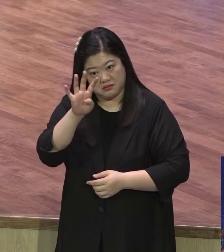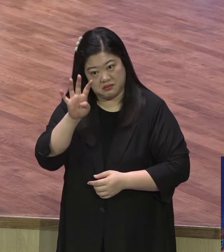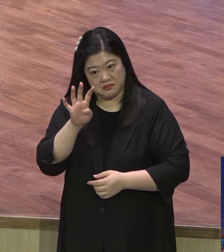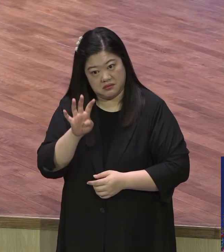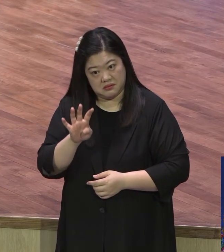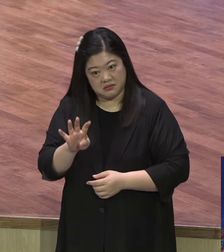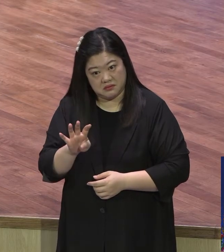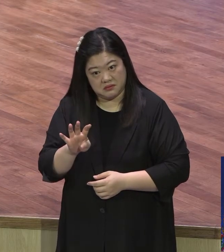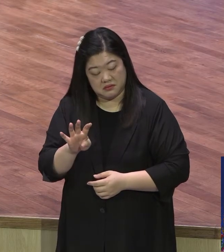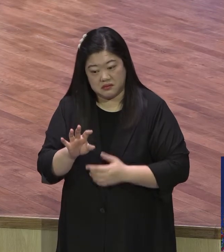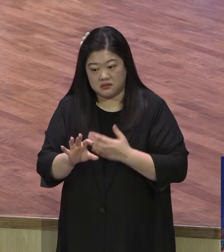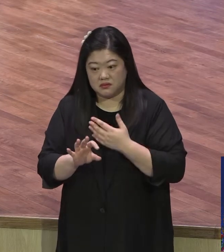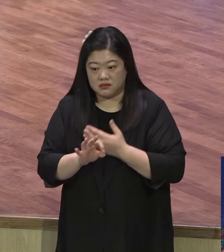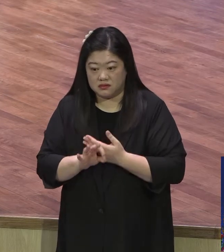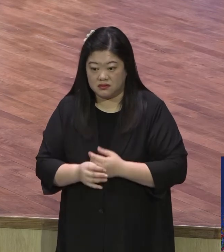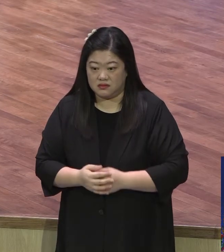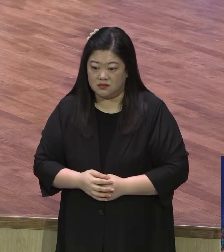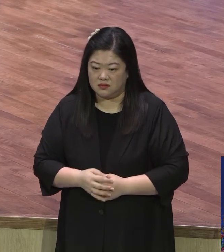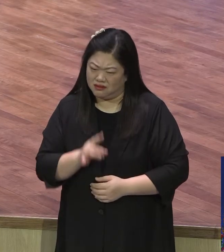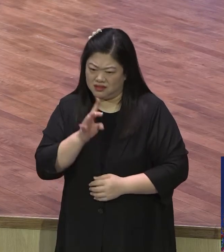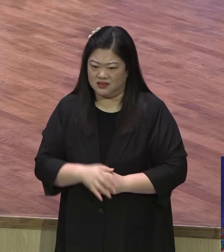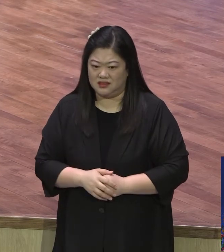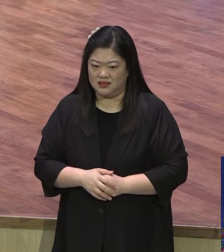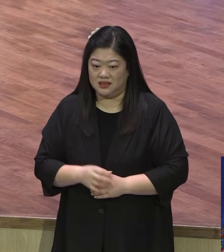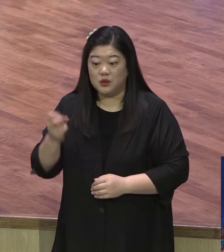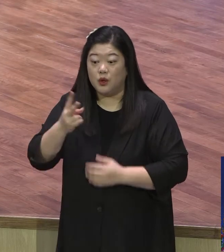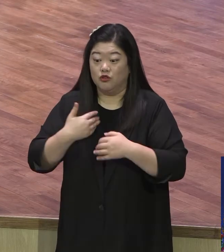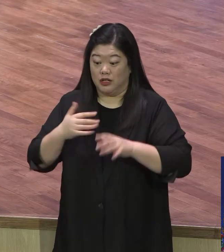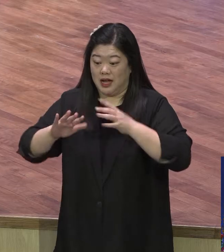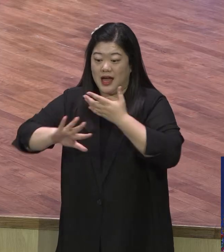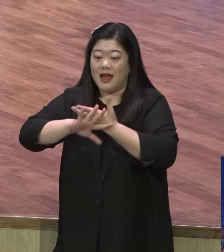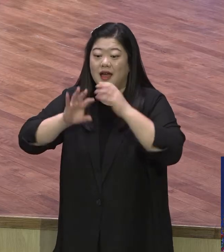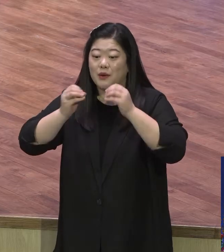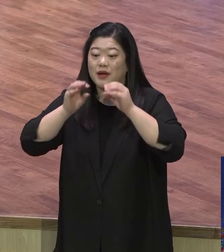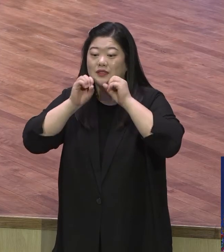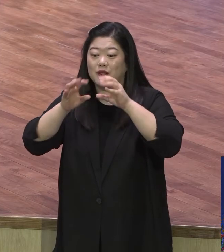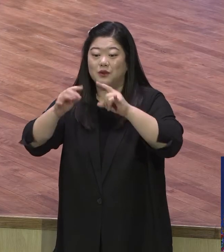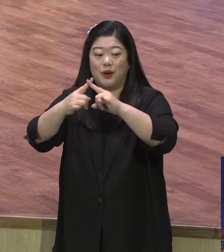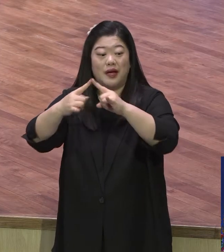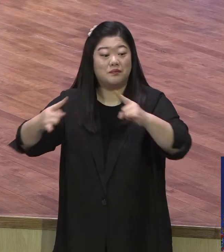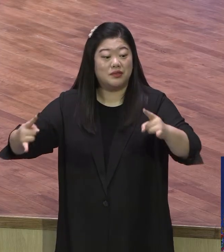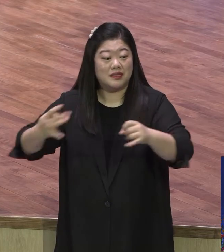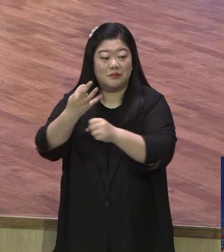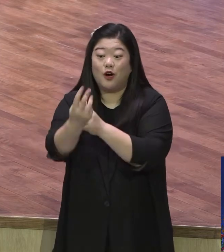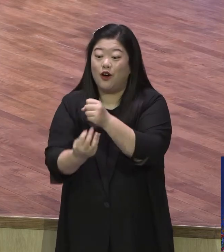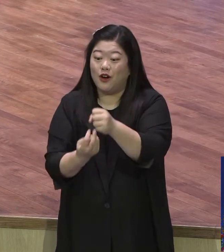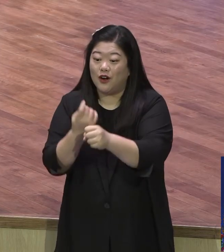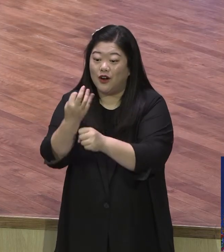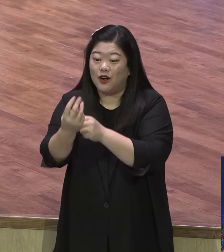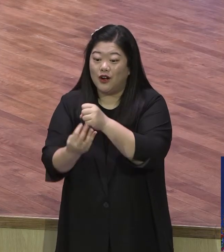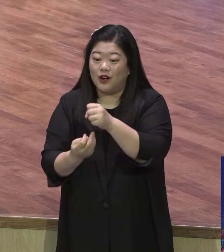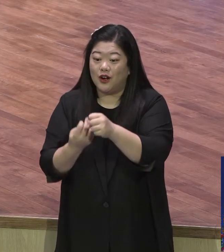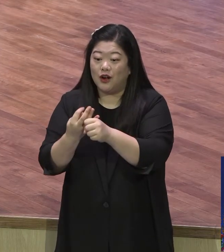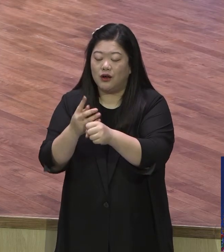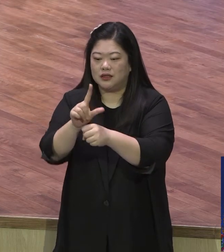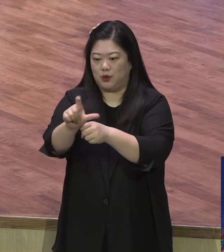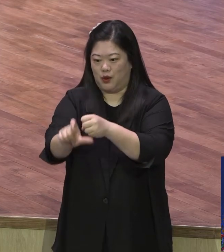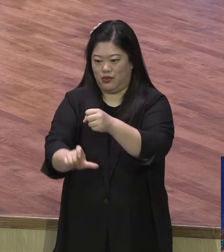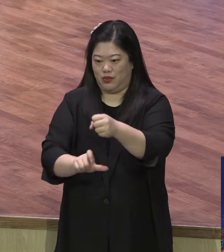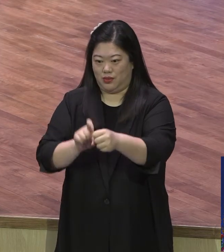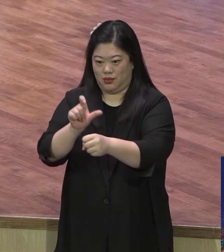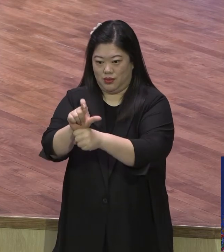넘도록 캠프하고 있는데 한 번도 안건 몰라 그럼 제가 이렇게 보거든요 아 이분은 성교에 전혀 아직